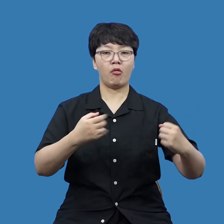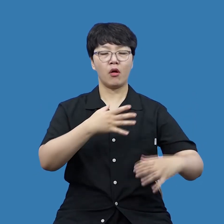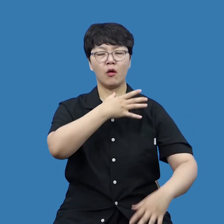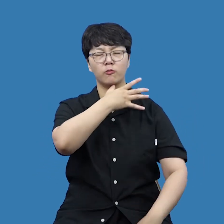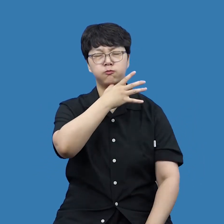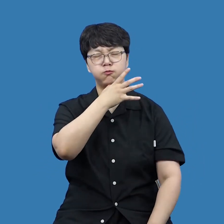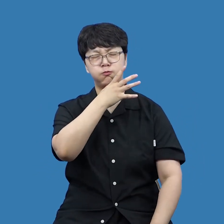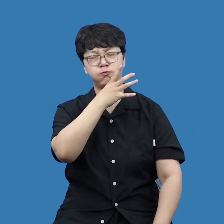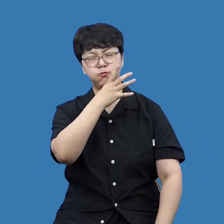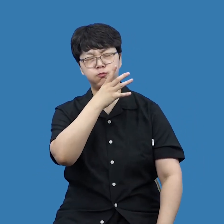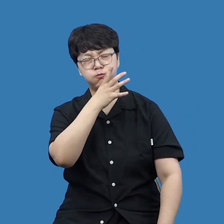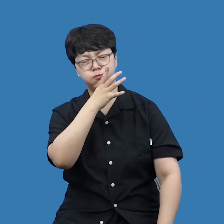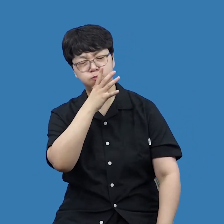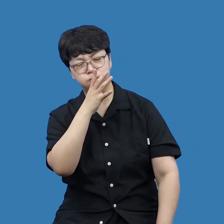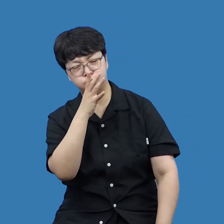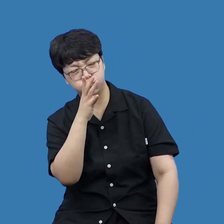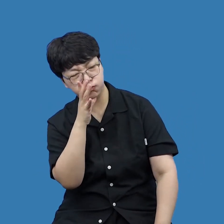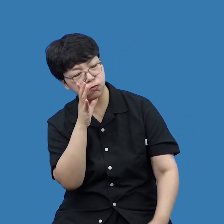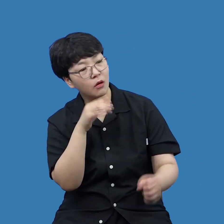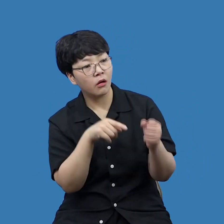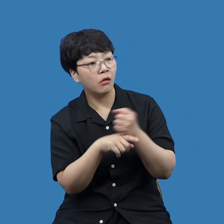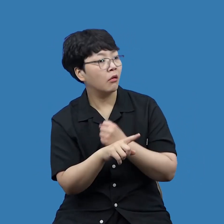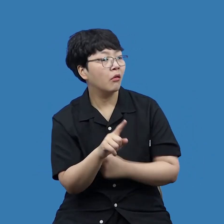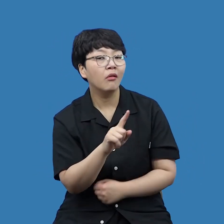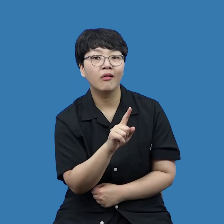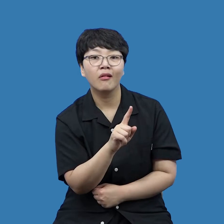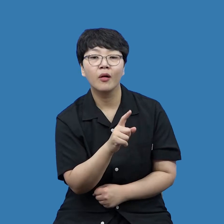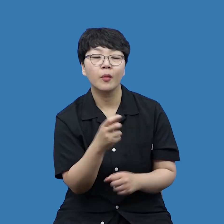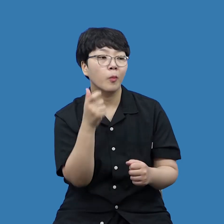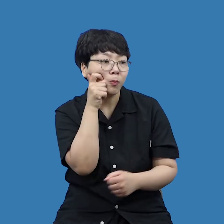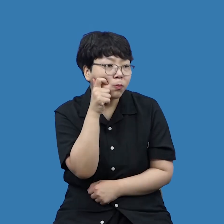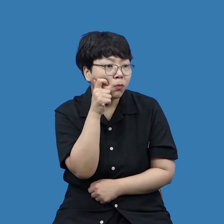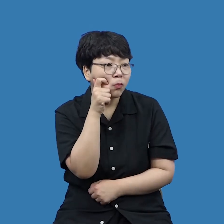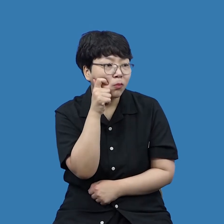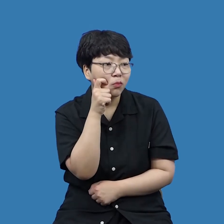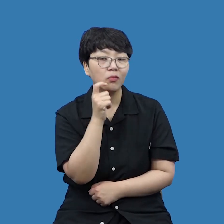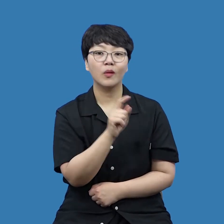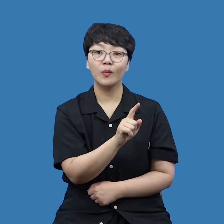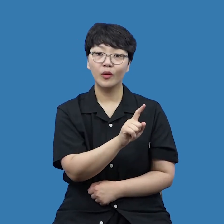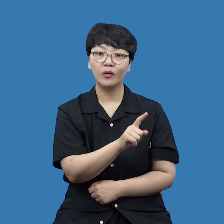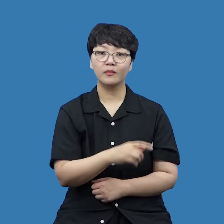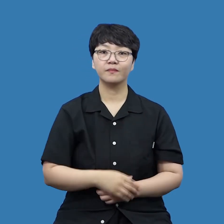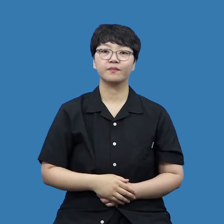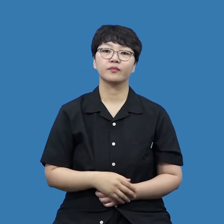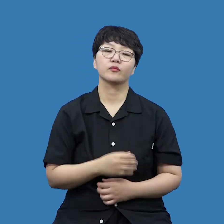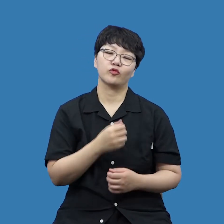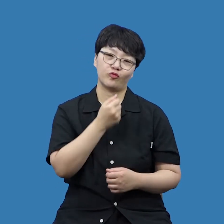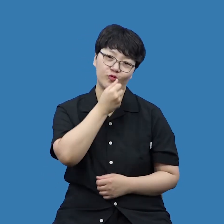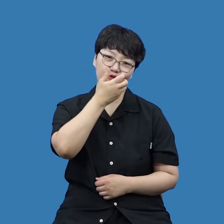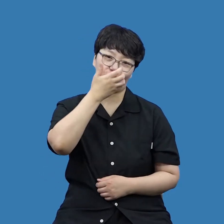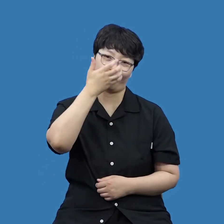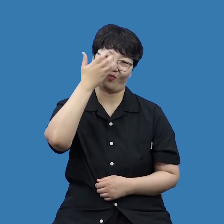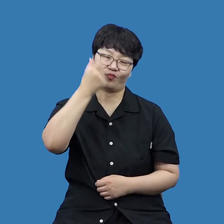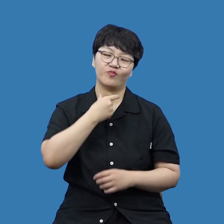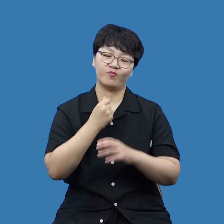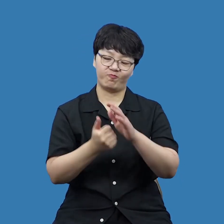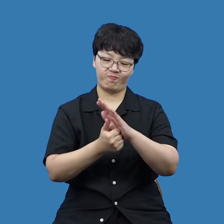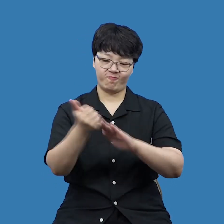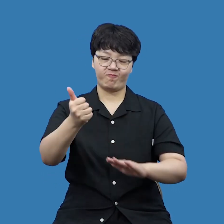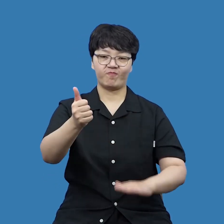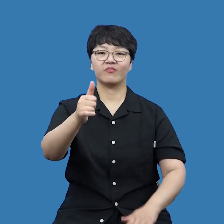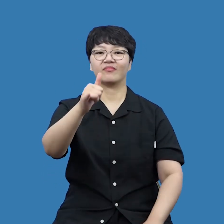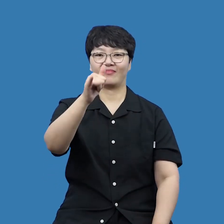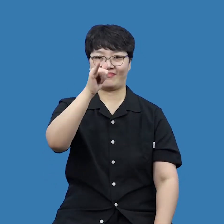늙을 수 있었던 이유, 그 이유는 도대체 뭘까? 한마디로 말하면 경건한 꿈이 있었어요.